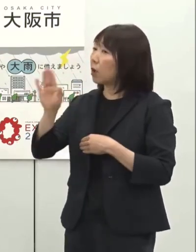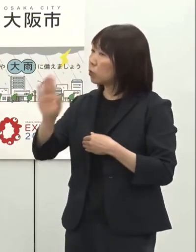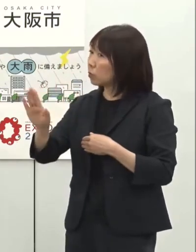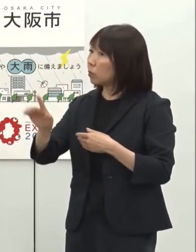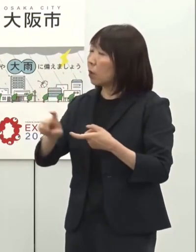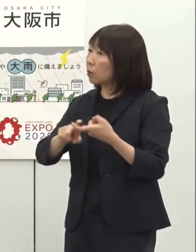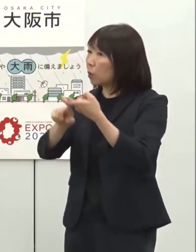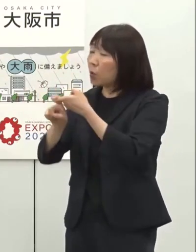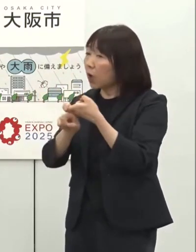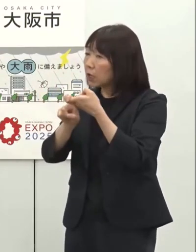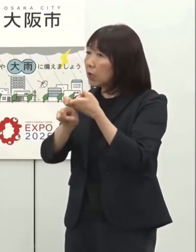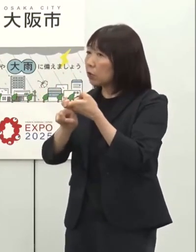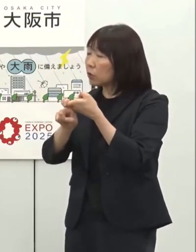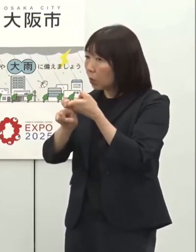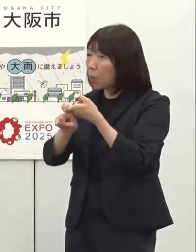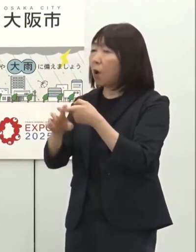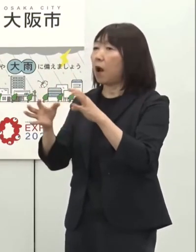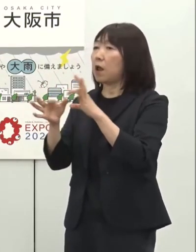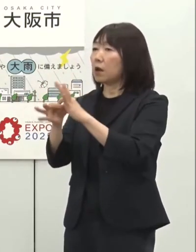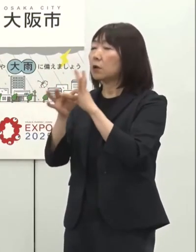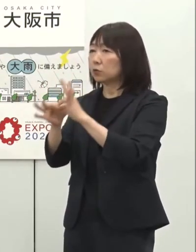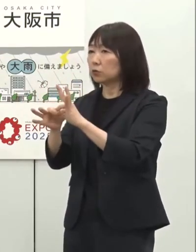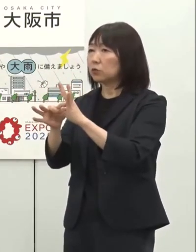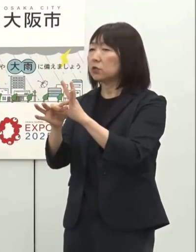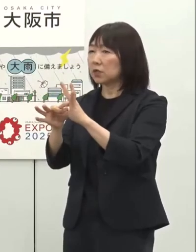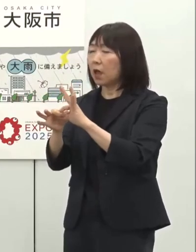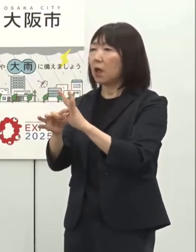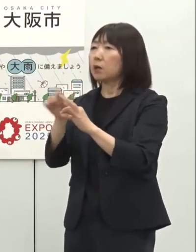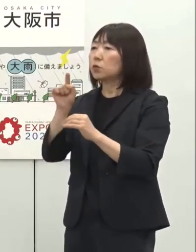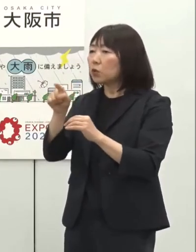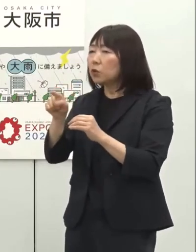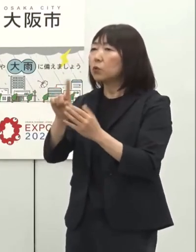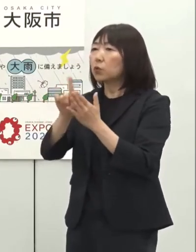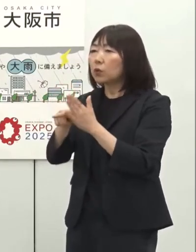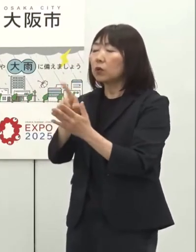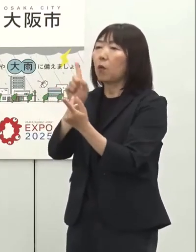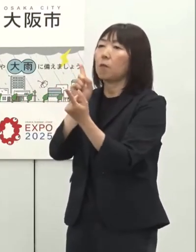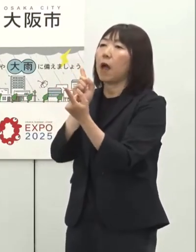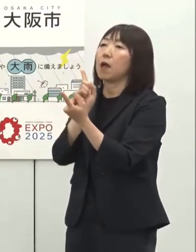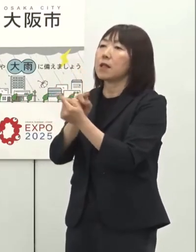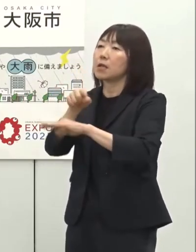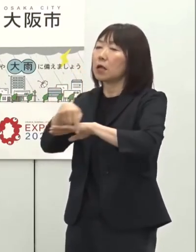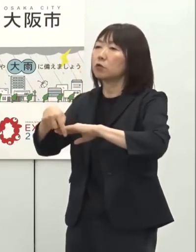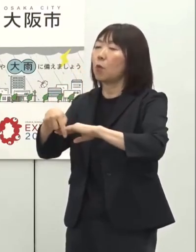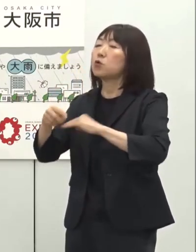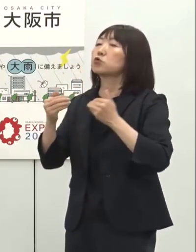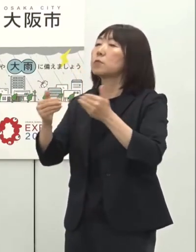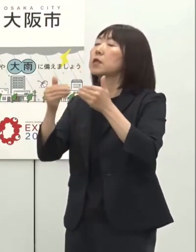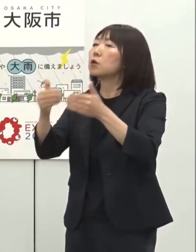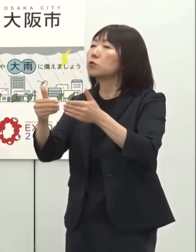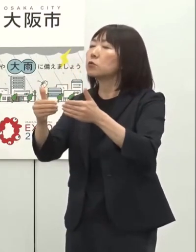絡取られて、なんかそちらの方の対策も進められてるっていう感触はありますでしょうか。